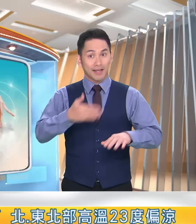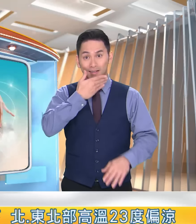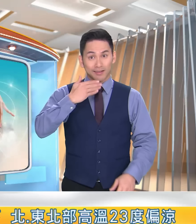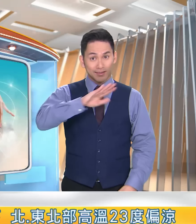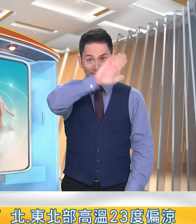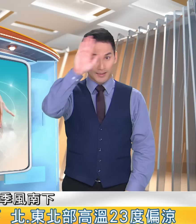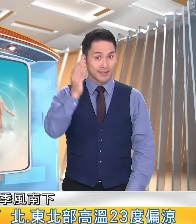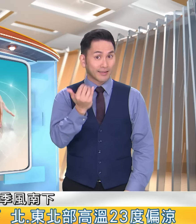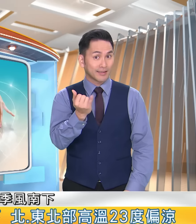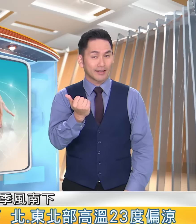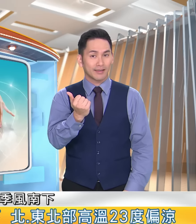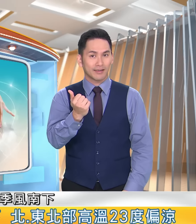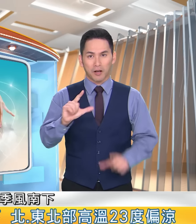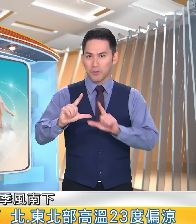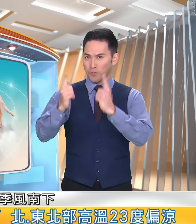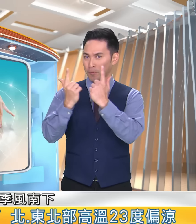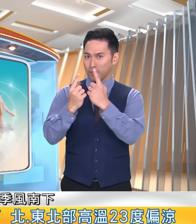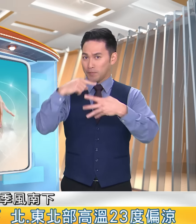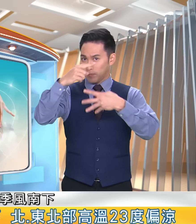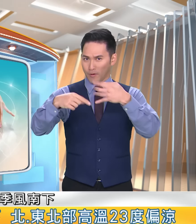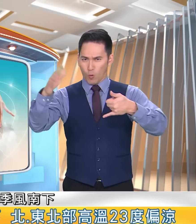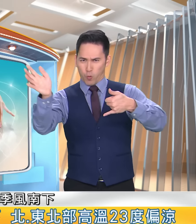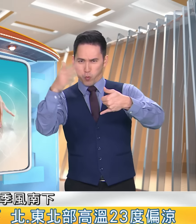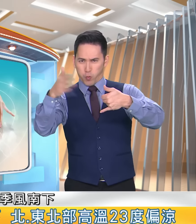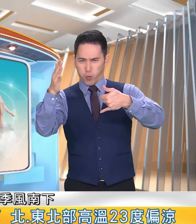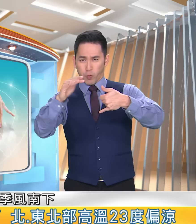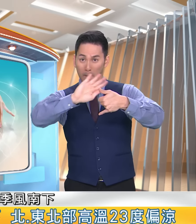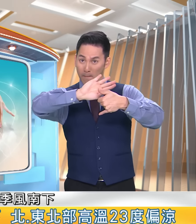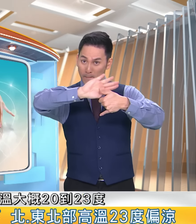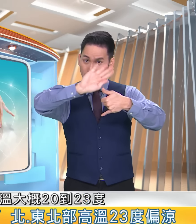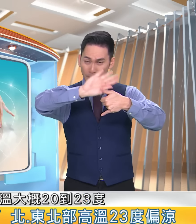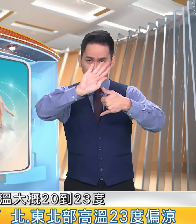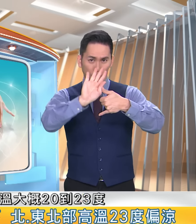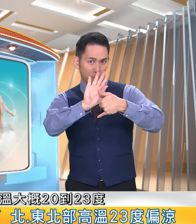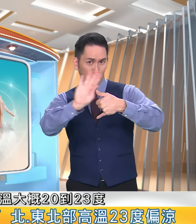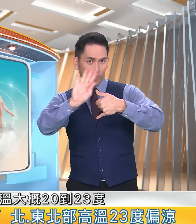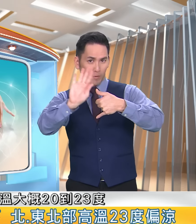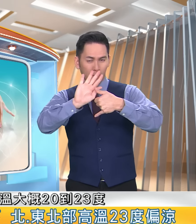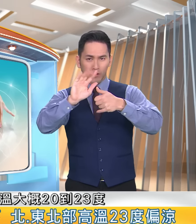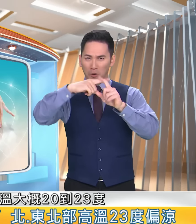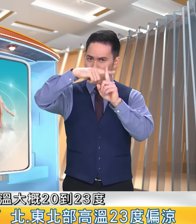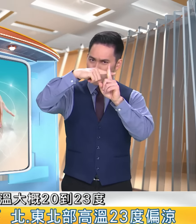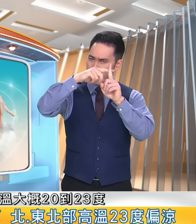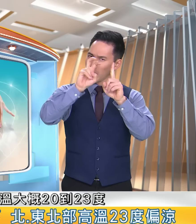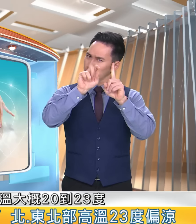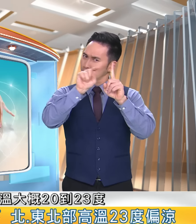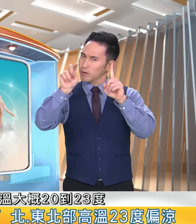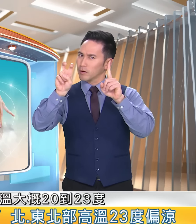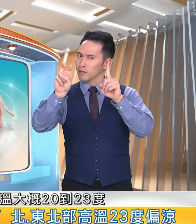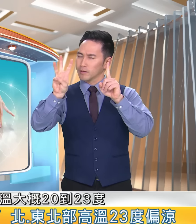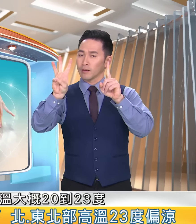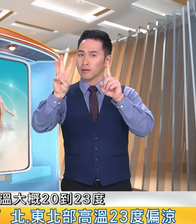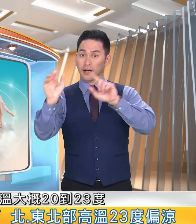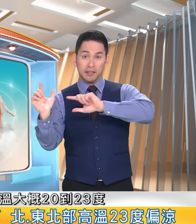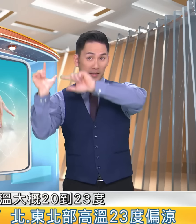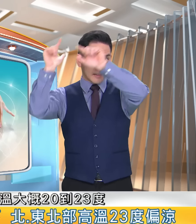关心天气，东北季风南下，北部、东北部的高温大概是